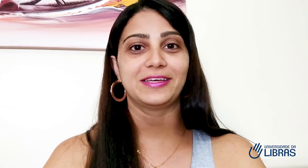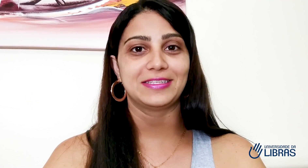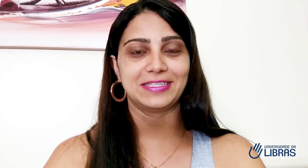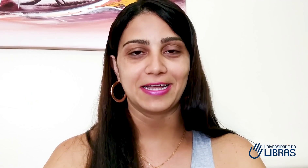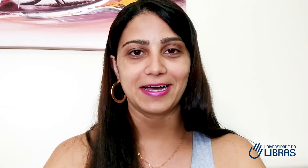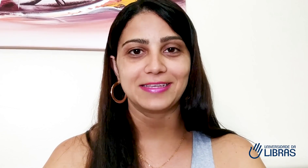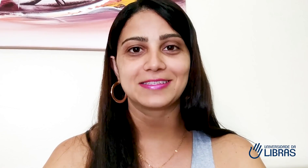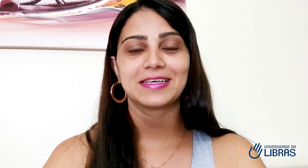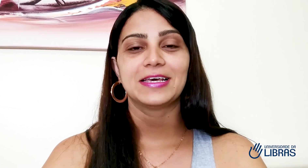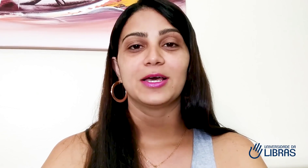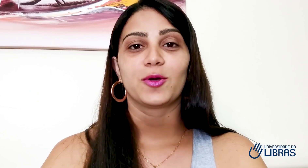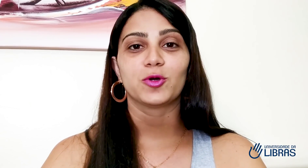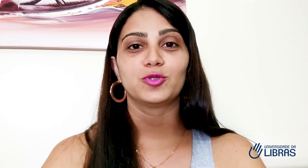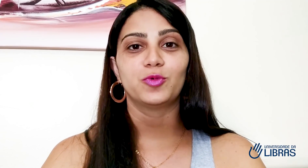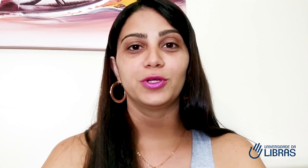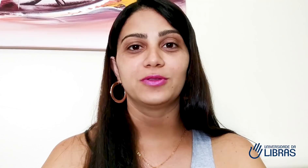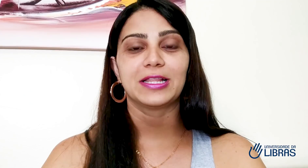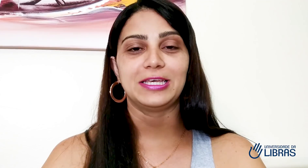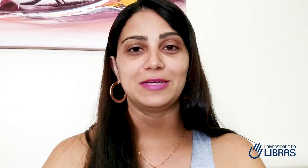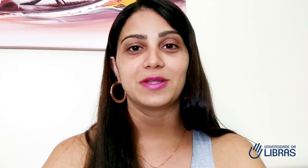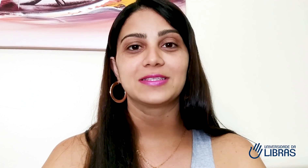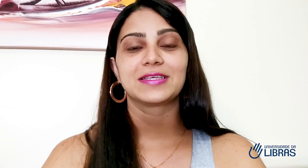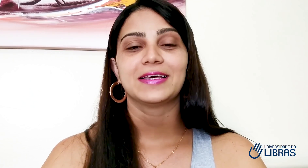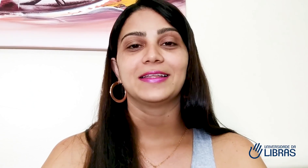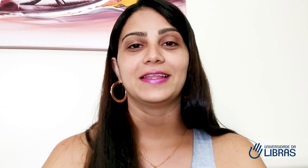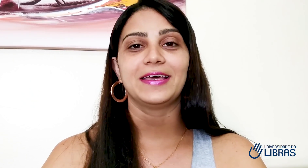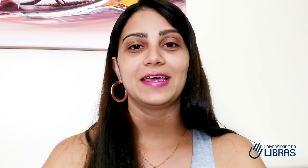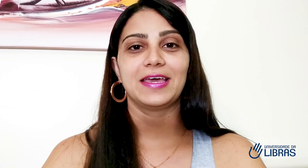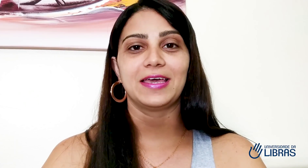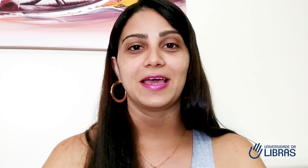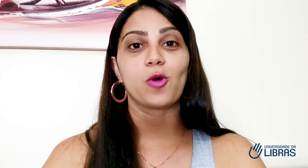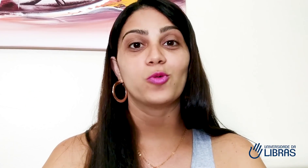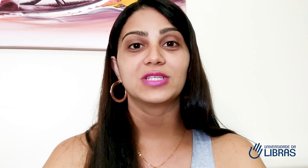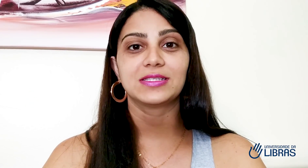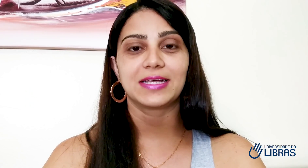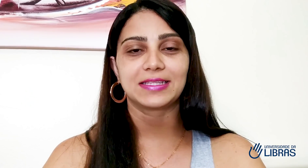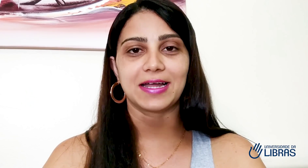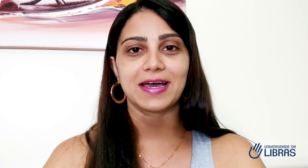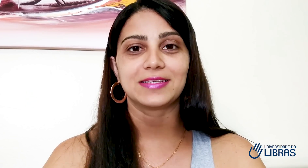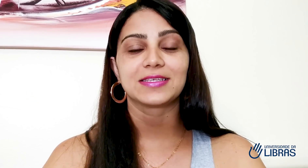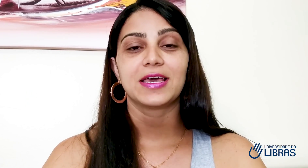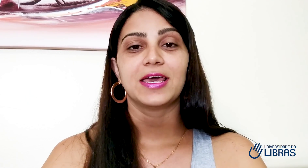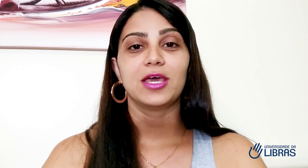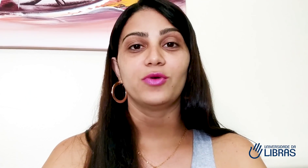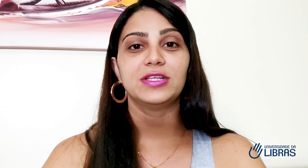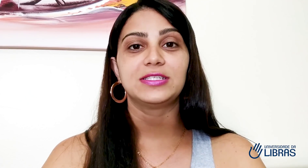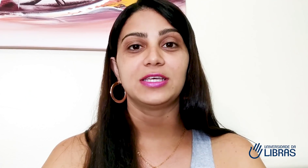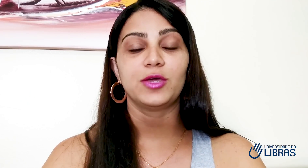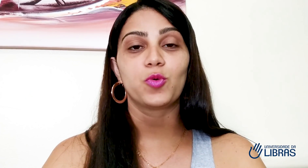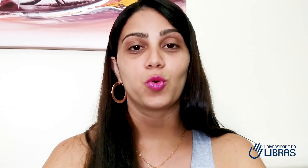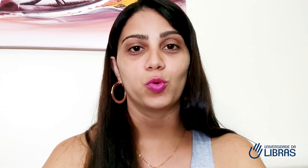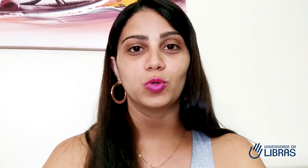de sinais. Gosto muito da Libras, né? Alguns anos atrás eu iniciei um